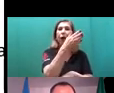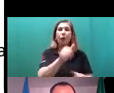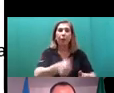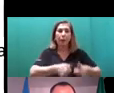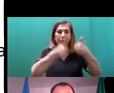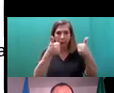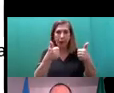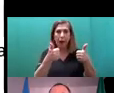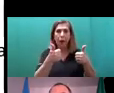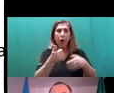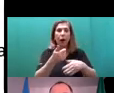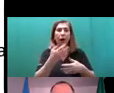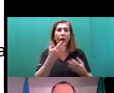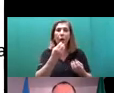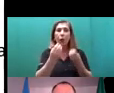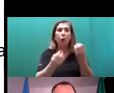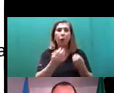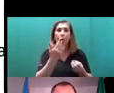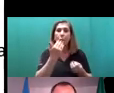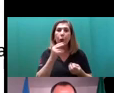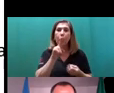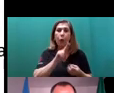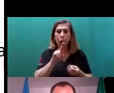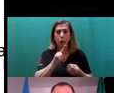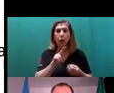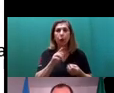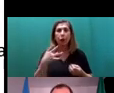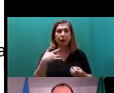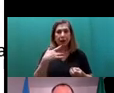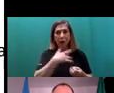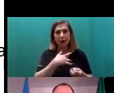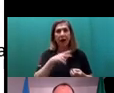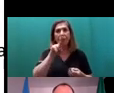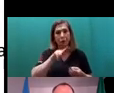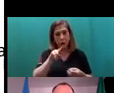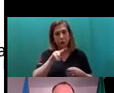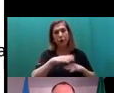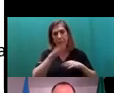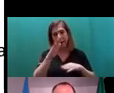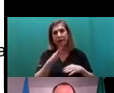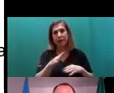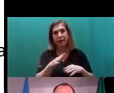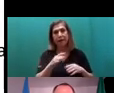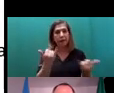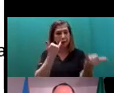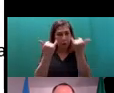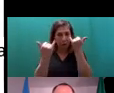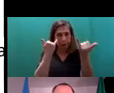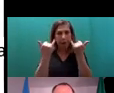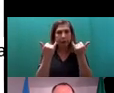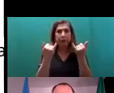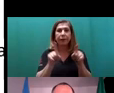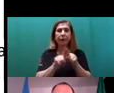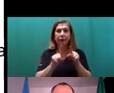hábitos alimentares e o consumo de alimentos saudáveis e também informando bem